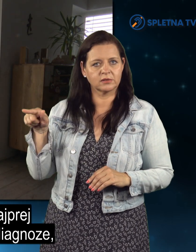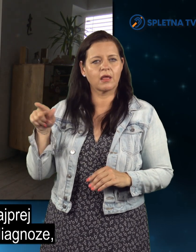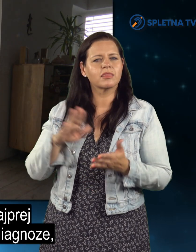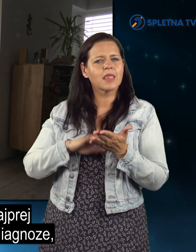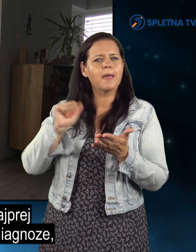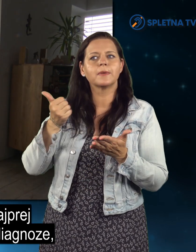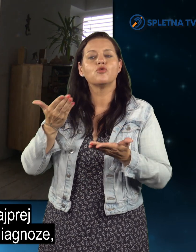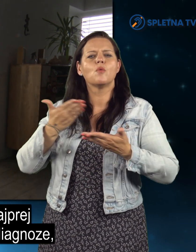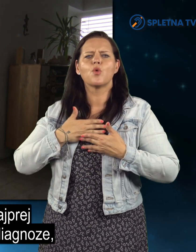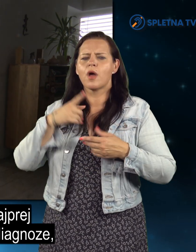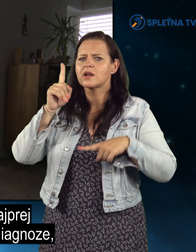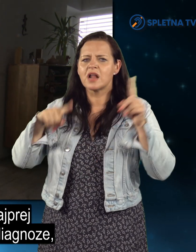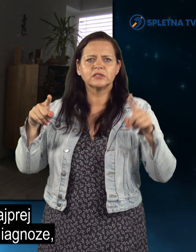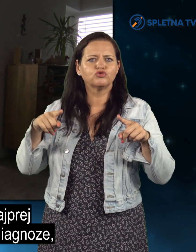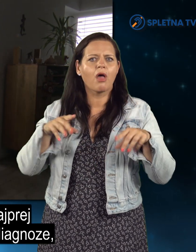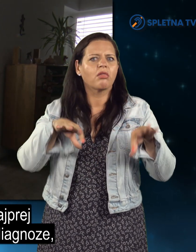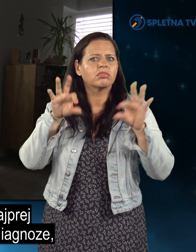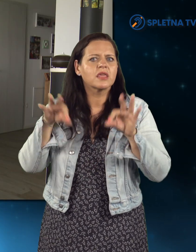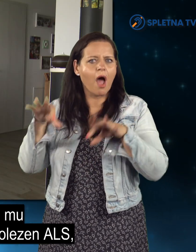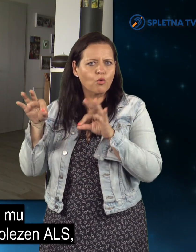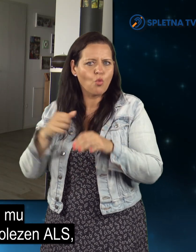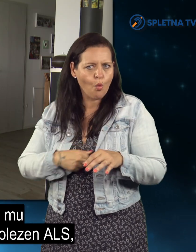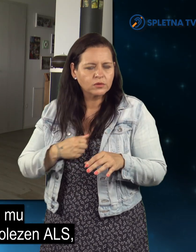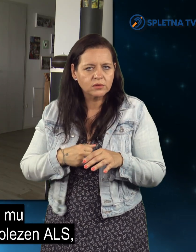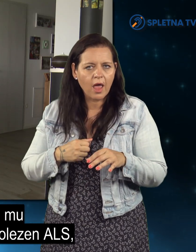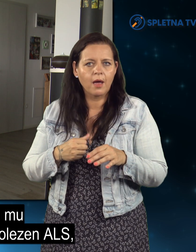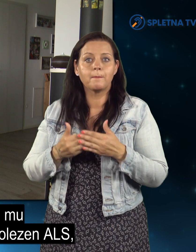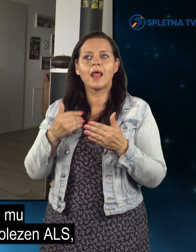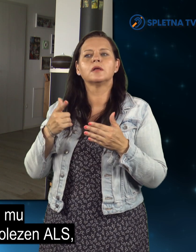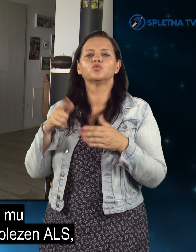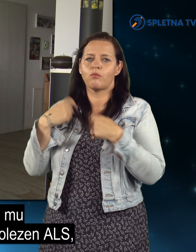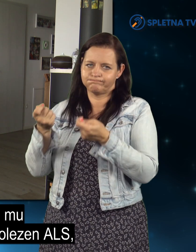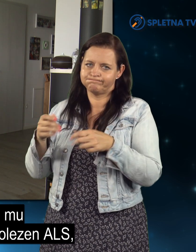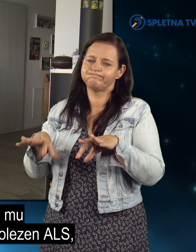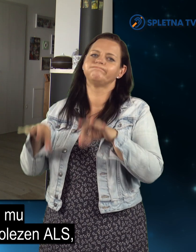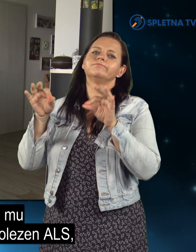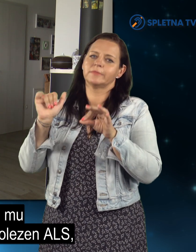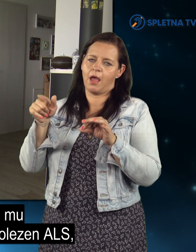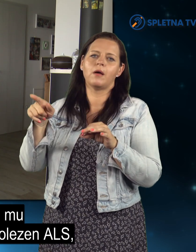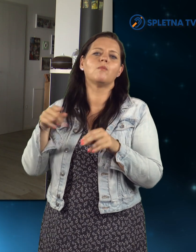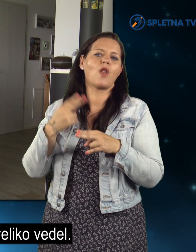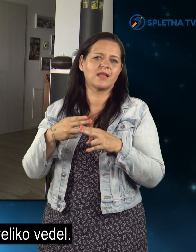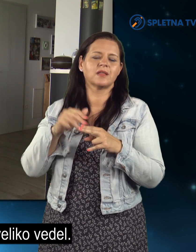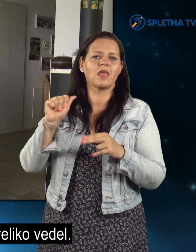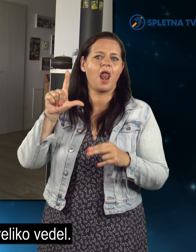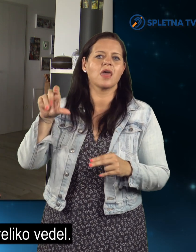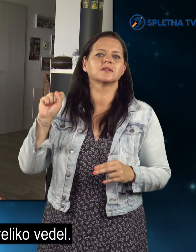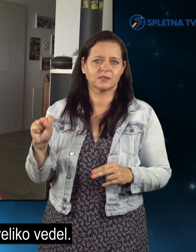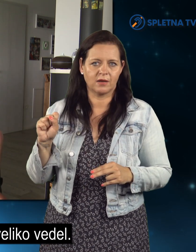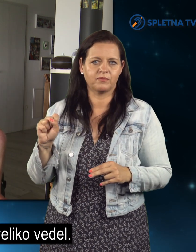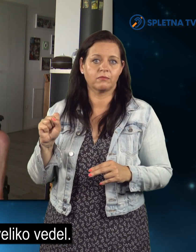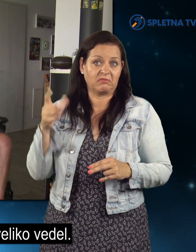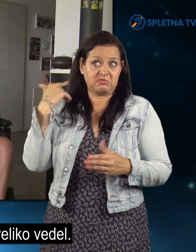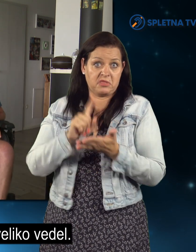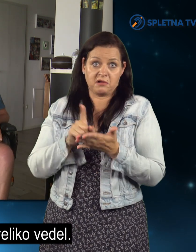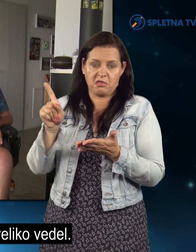Franci je najprej dobil različne diagnoze, preden so mu diagnosticirali bolezen ALS, o kateri takrat ni